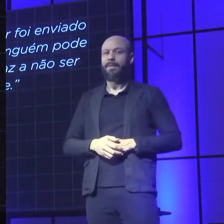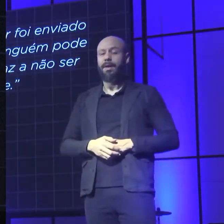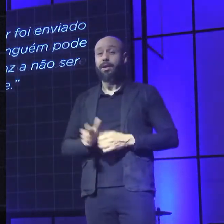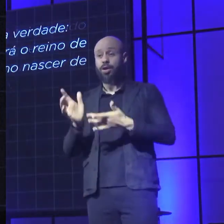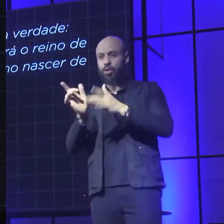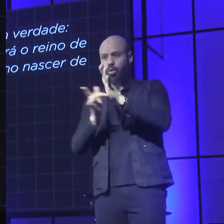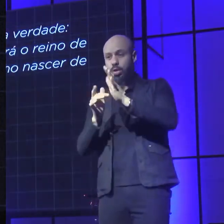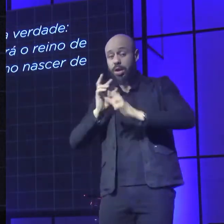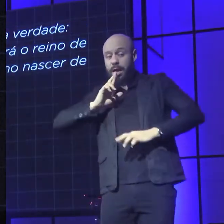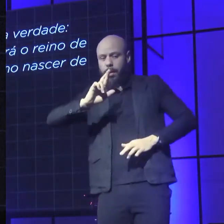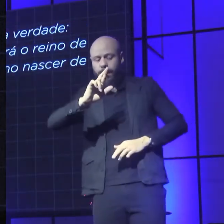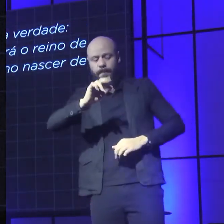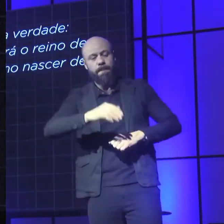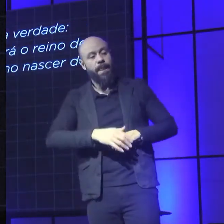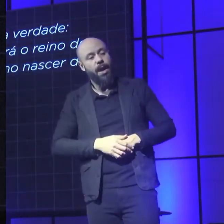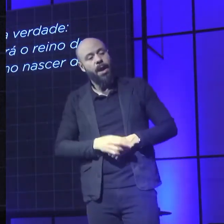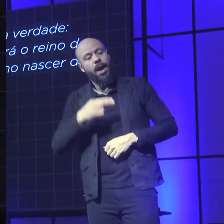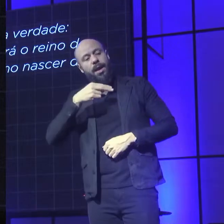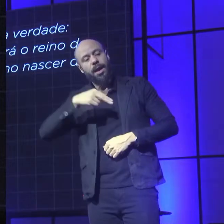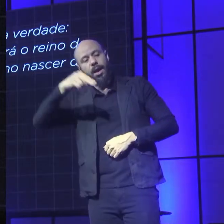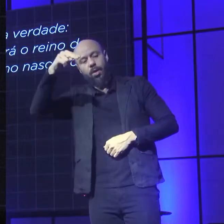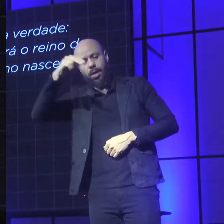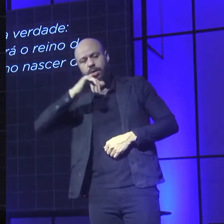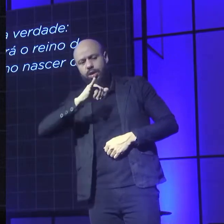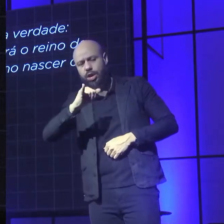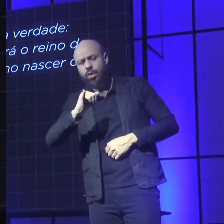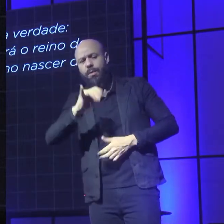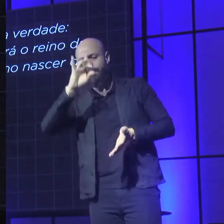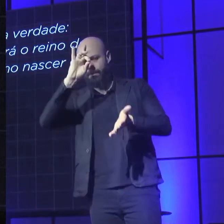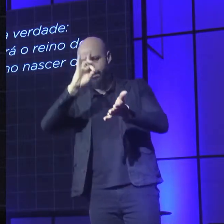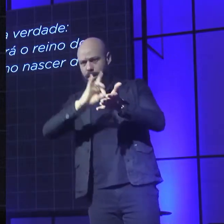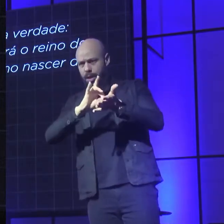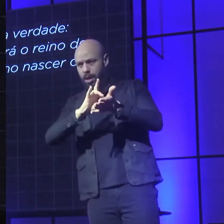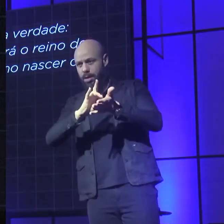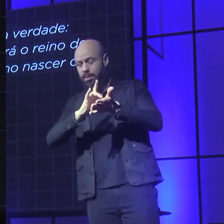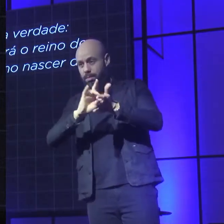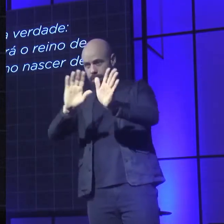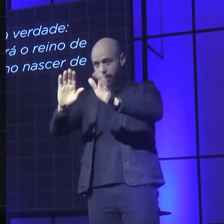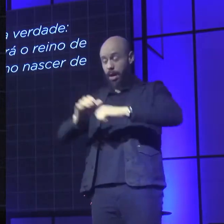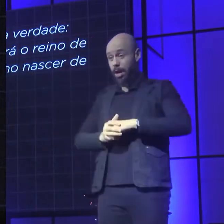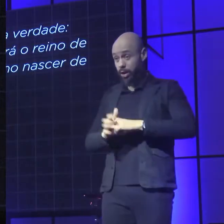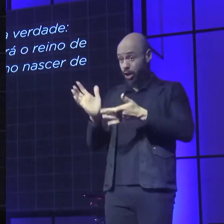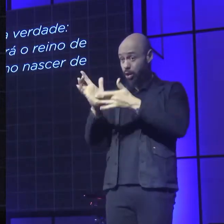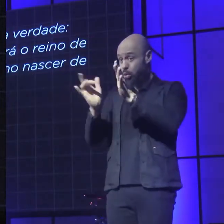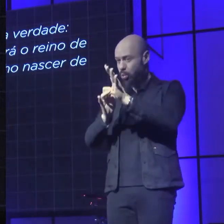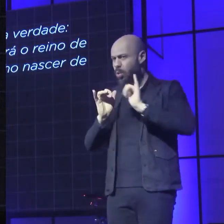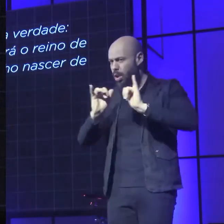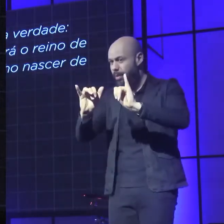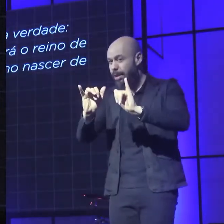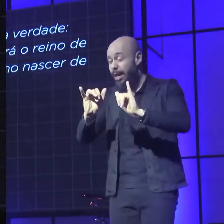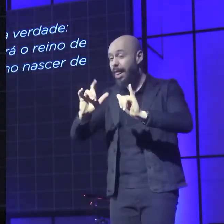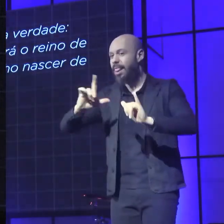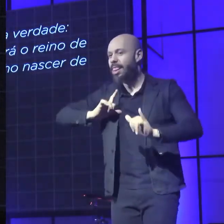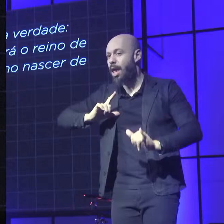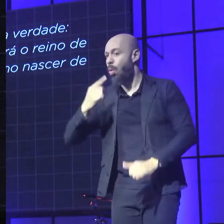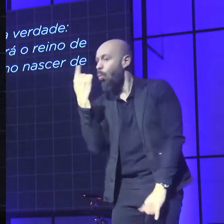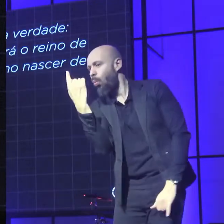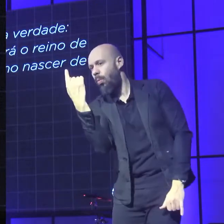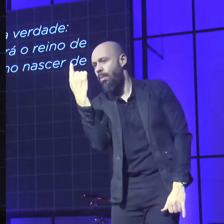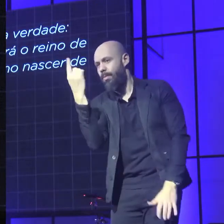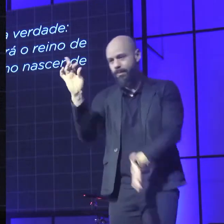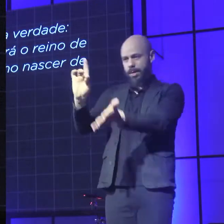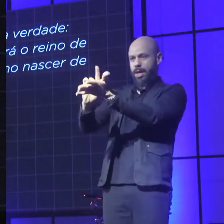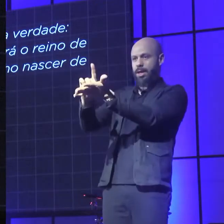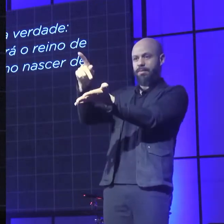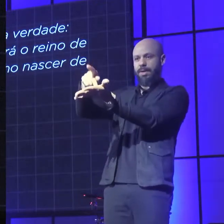Jesus respondeu: eu lhe digo a verdade. Vejam bem, Jesus já começa dizendo: existe uma verdade, e